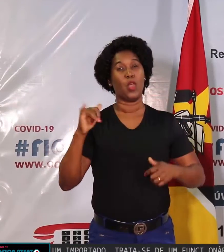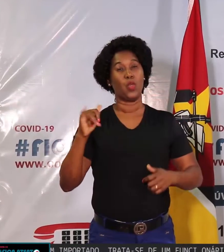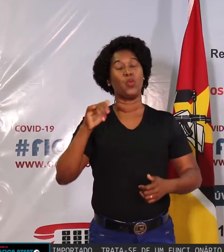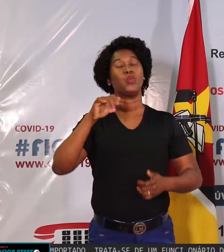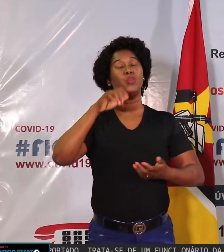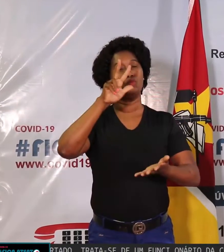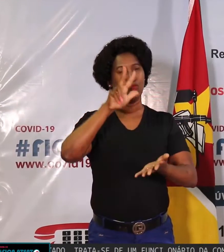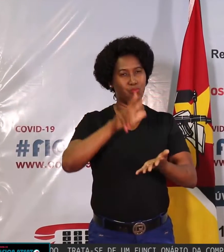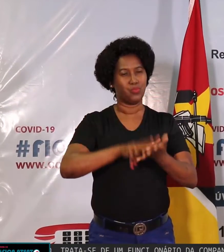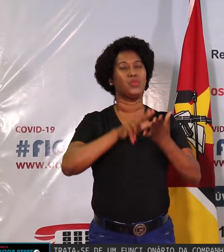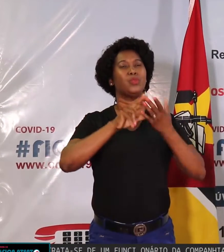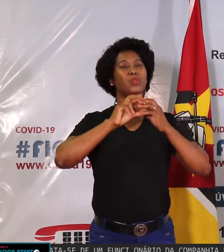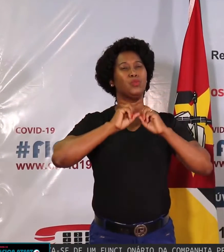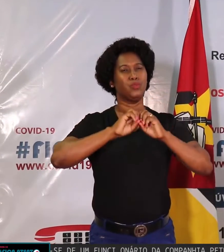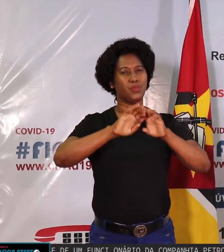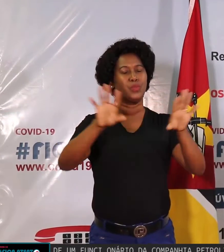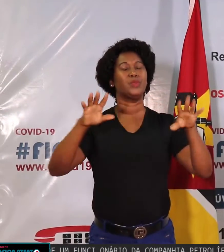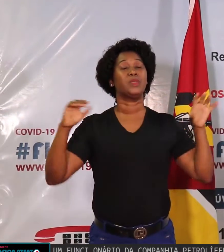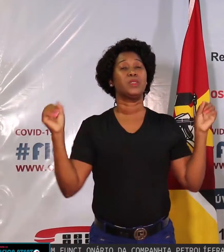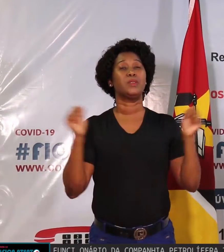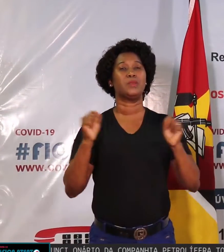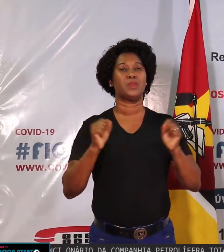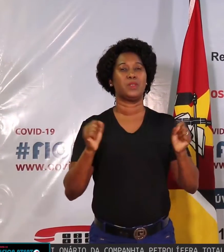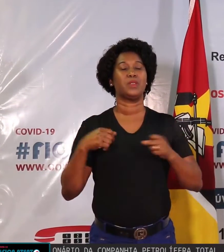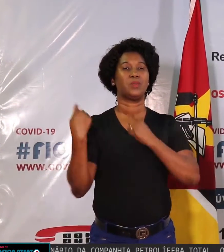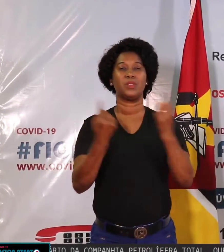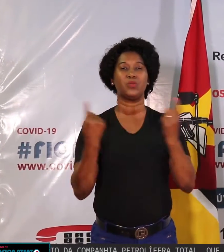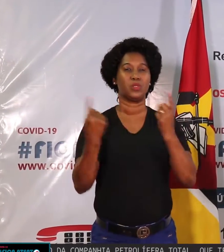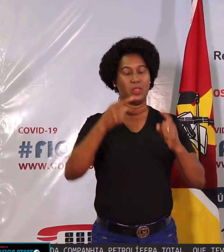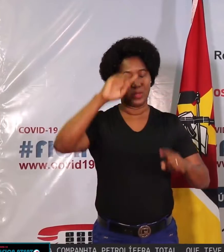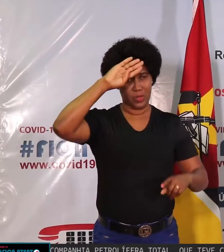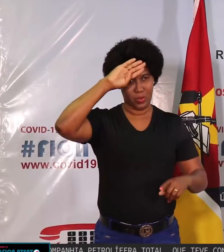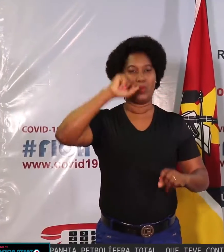o estado de emergência por razões de calamidade pública.